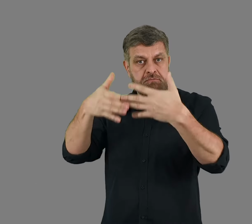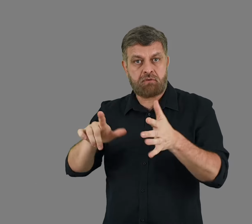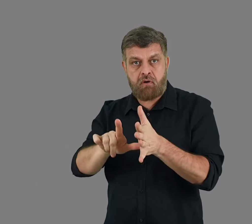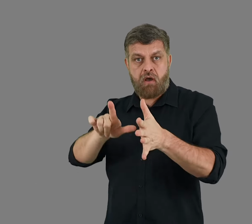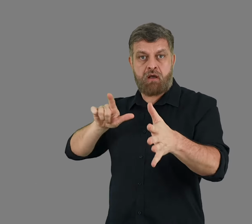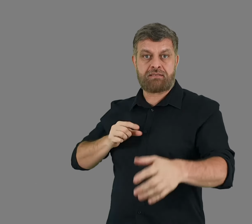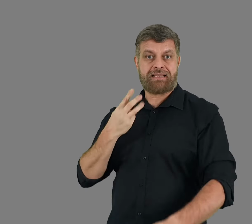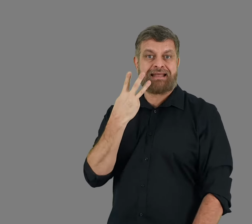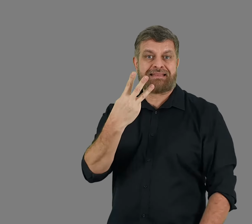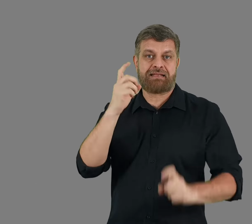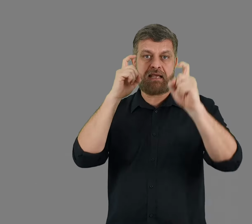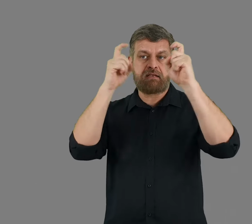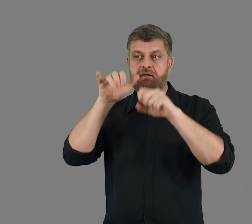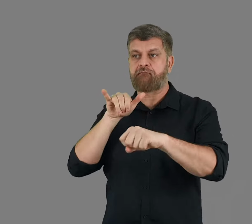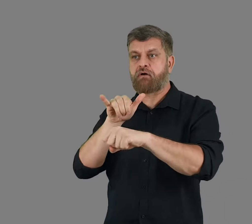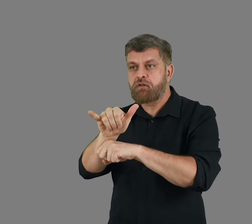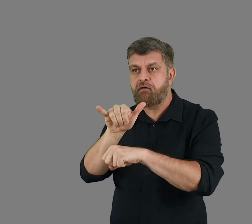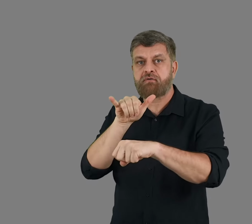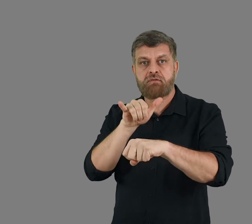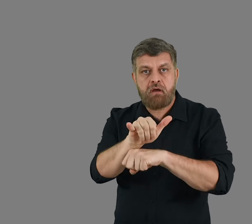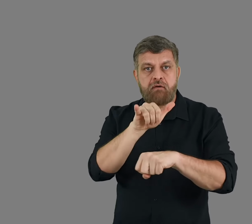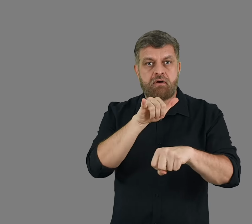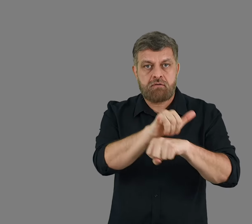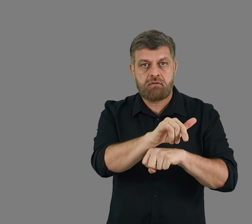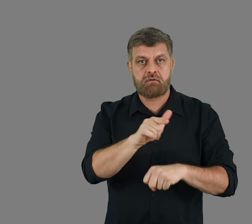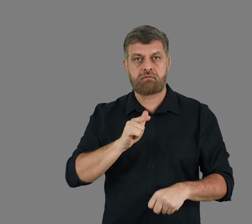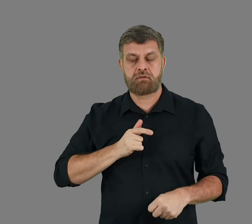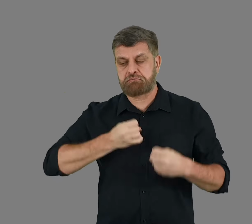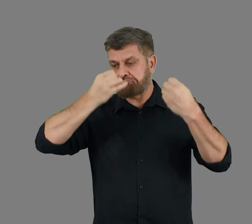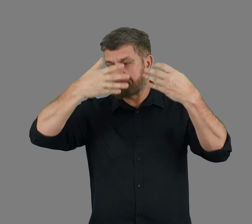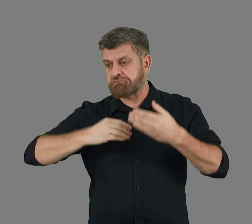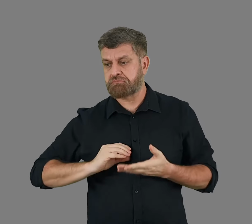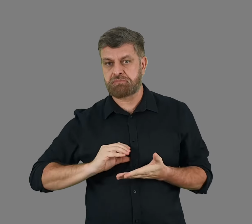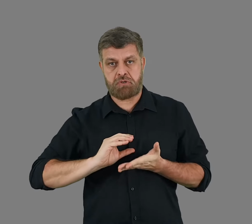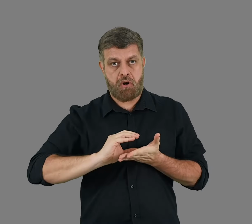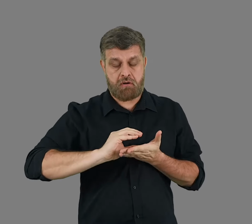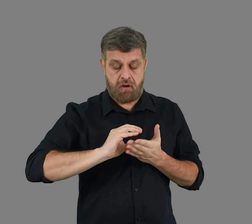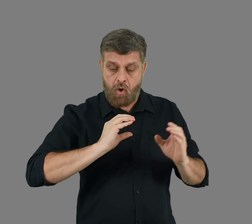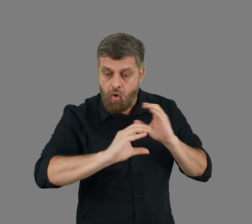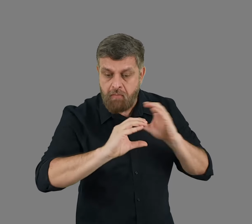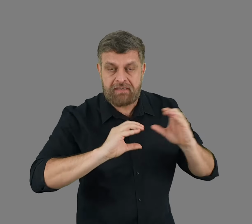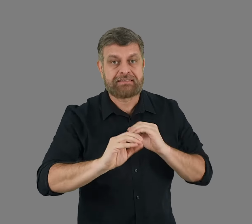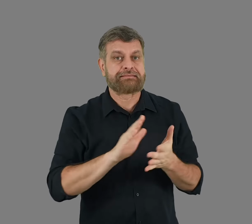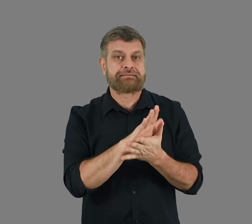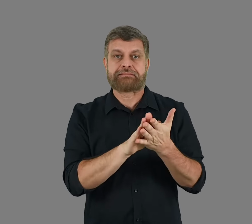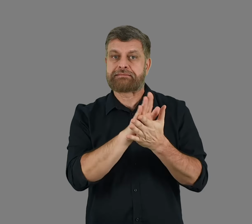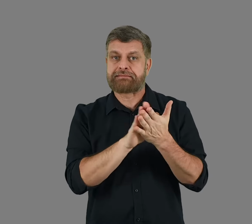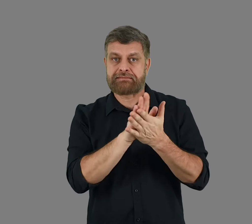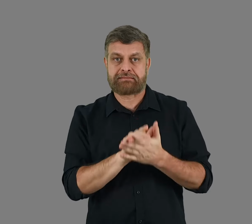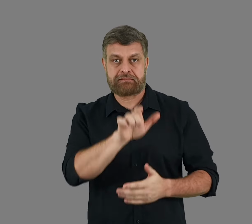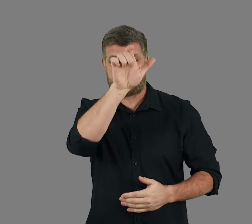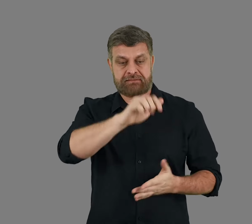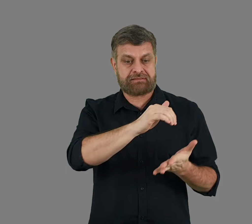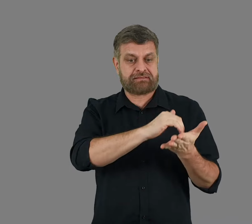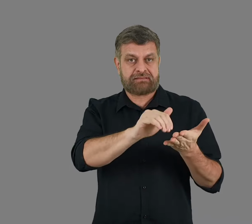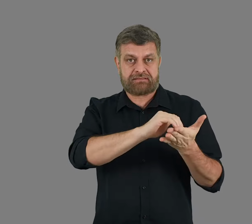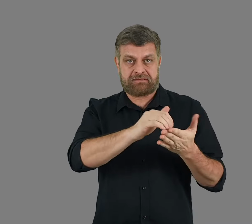reuniões ordinárias consecutivas, sem expressa comunicação dos motivos da ausência à Secretaria da SUCAMP.